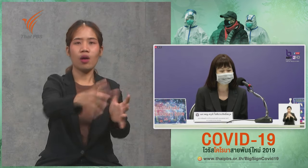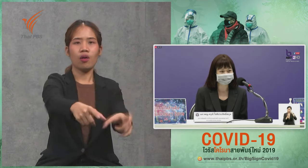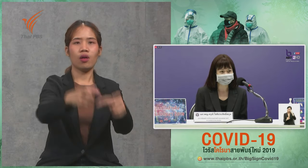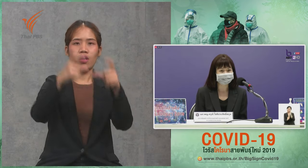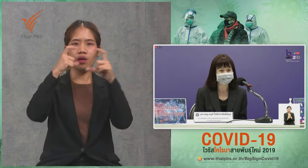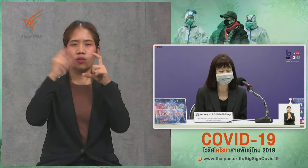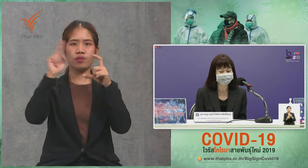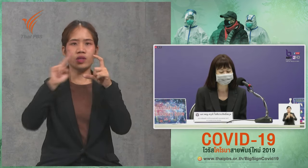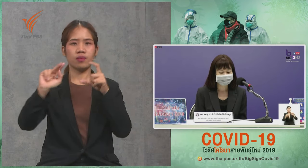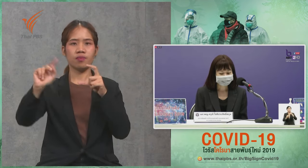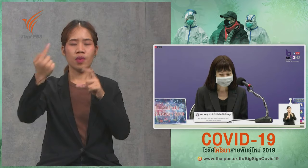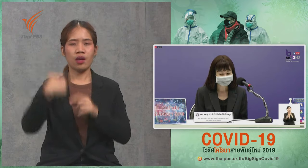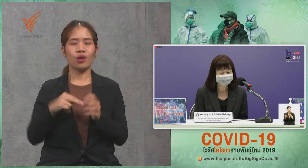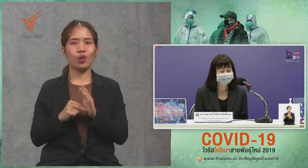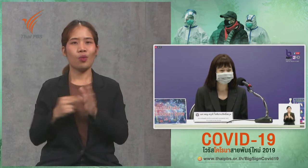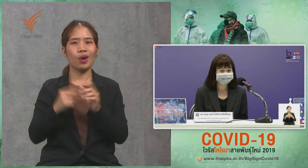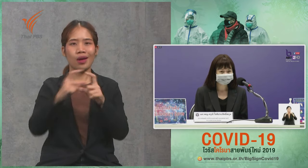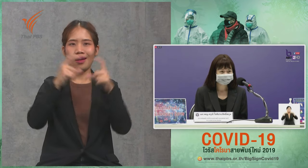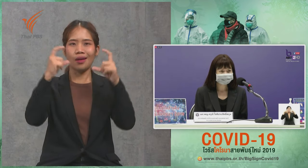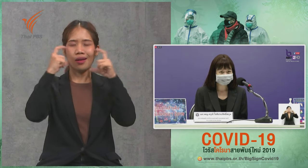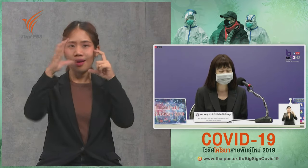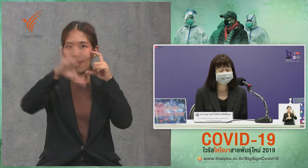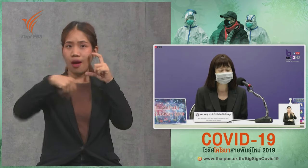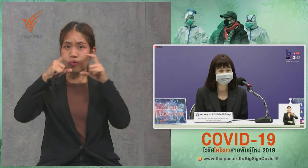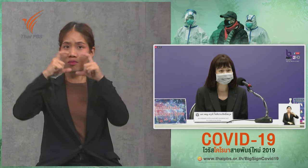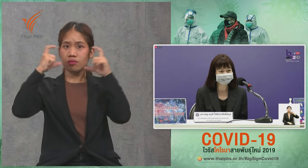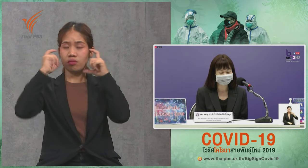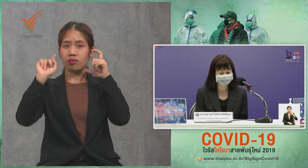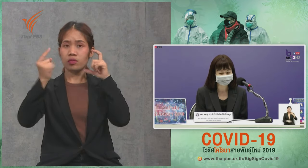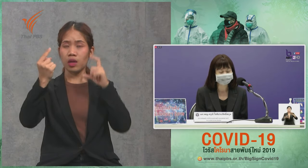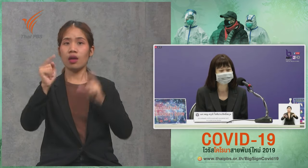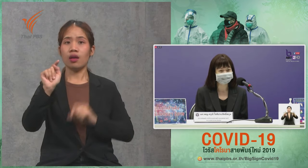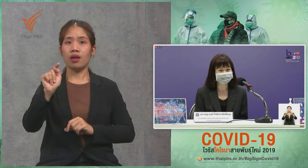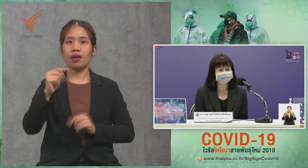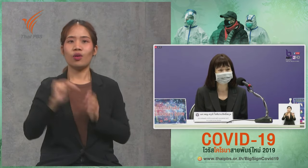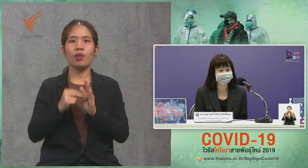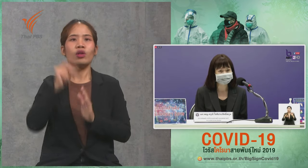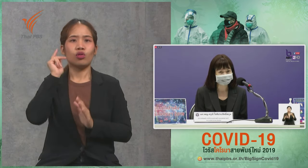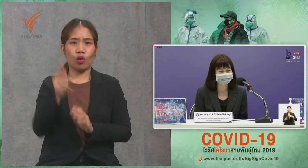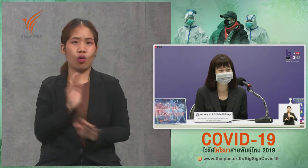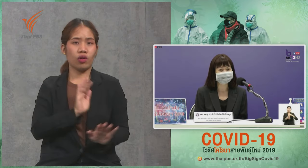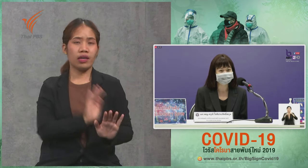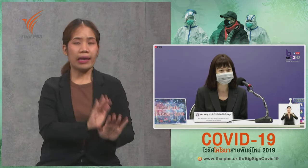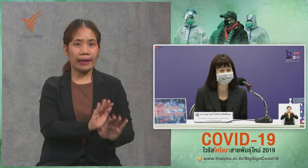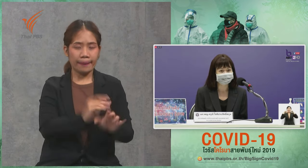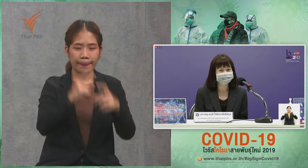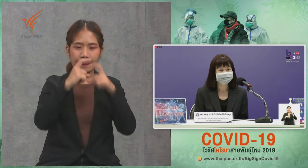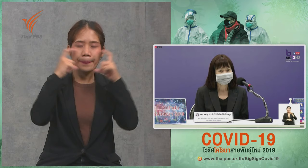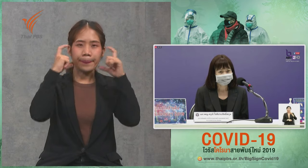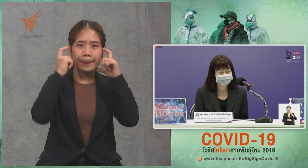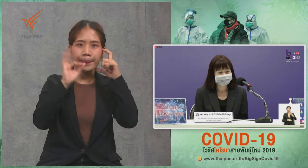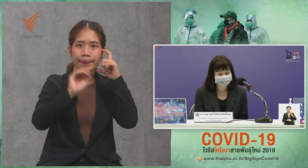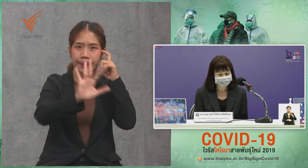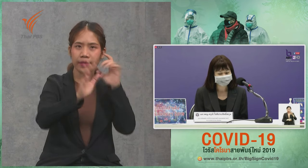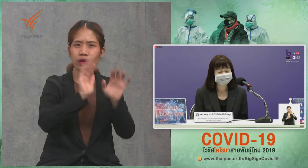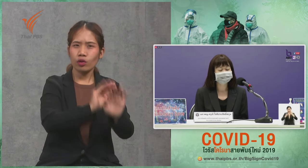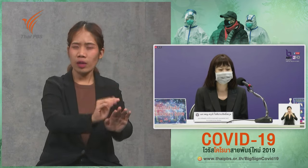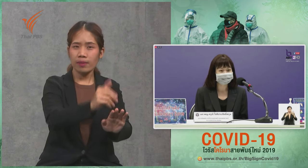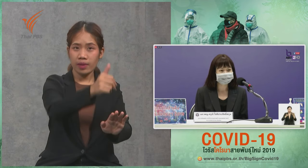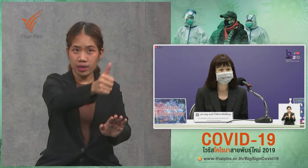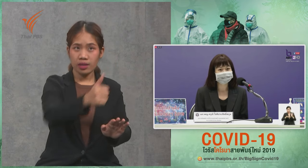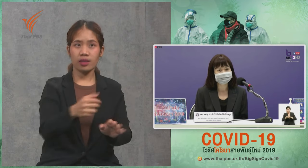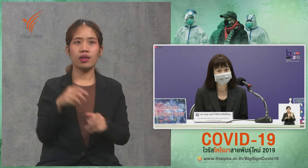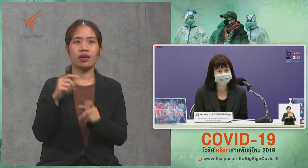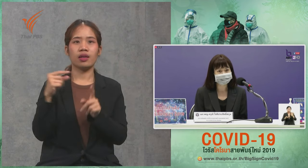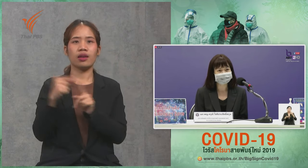จะนำกลับมาใช้ใหม่เนี่ยเราต้องเข้าใจว่าเราจะต้องเก็บรักษาหน้ากากนี้ให้ดีด้วยเราโดย